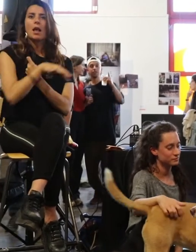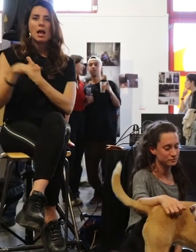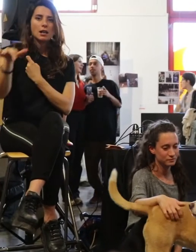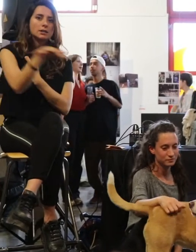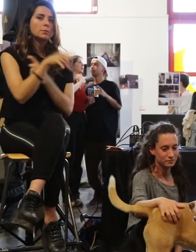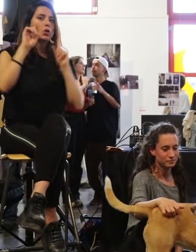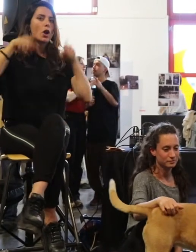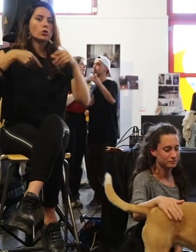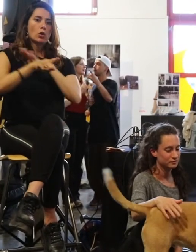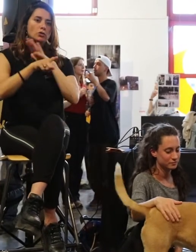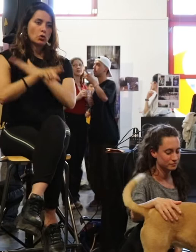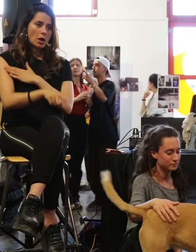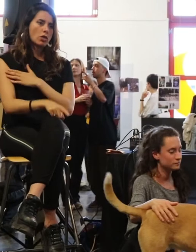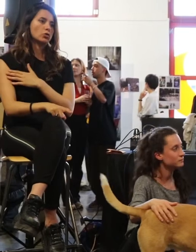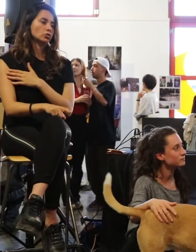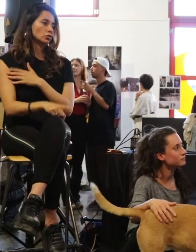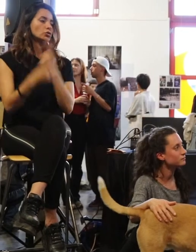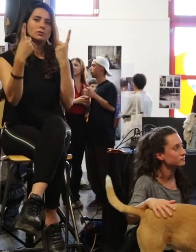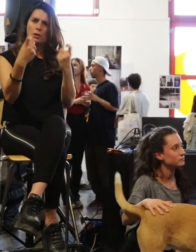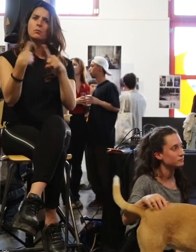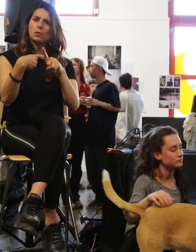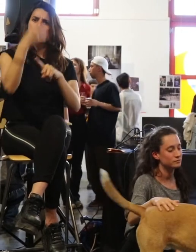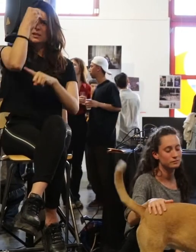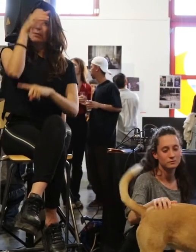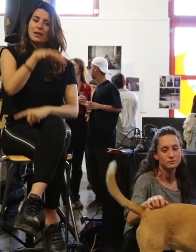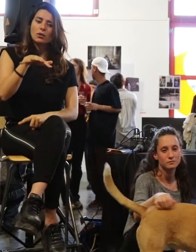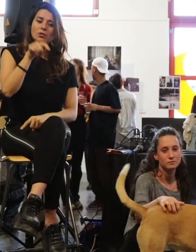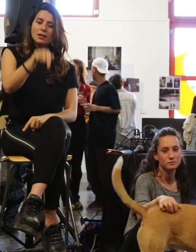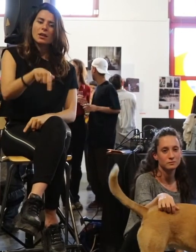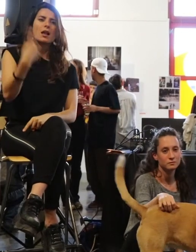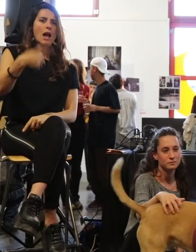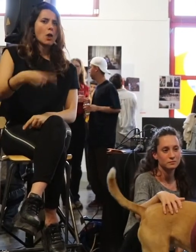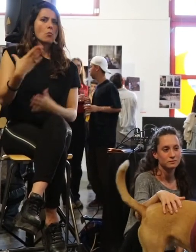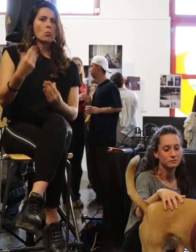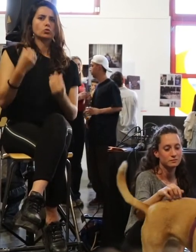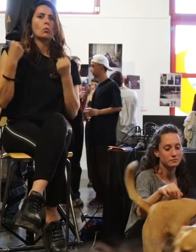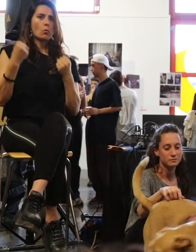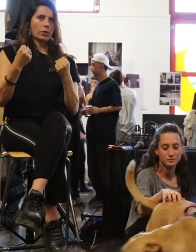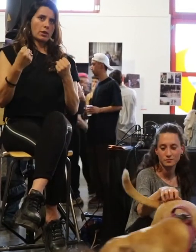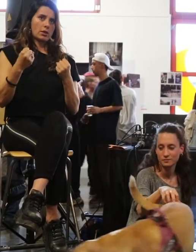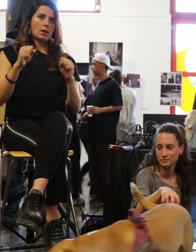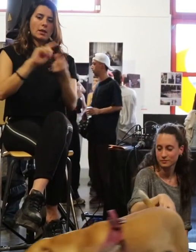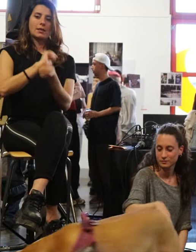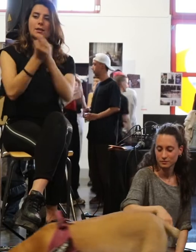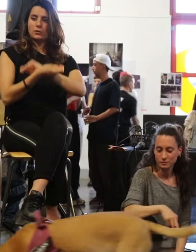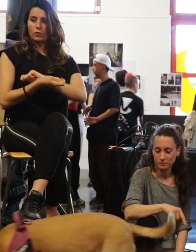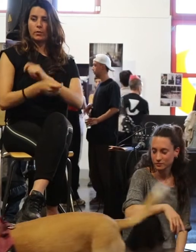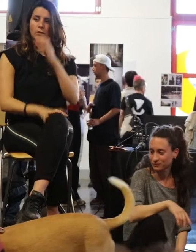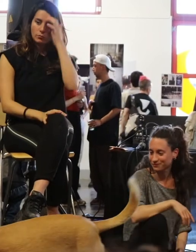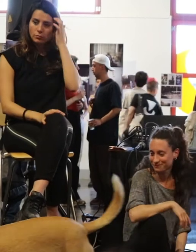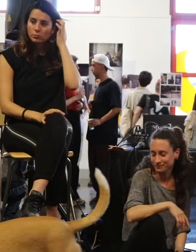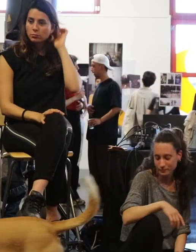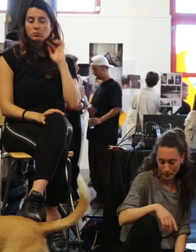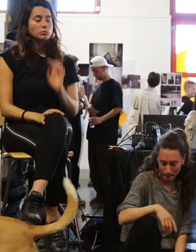Can Vies, porque creemos en la potencia transformadora que tiene un espacio como este. Y creemos que es cierto que el contexto